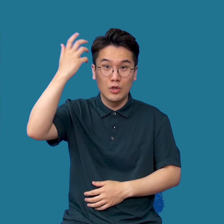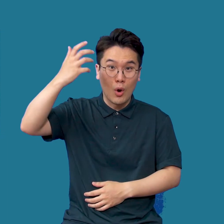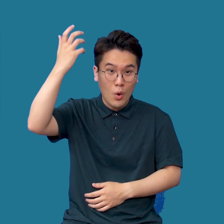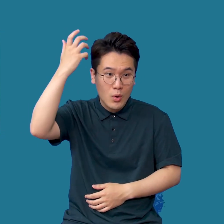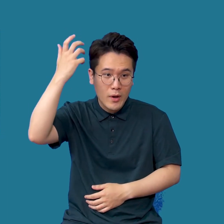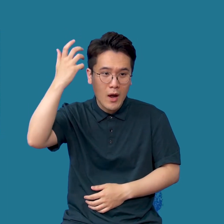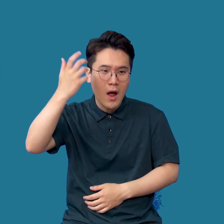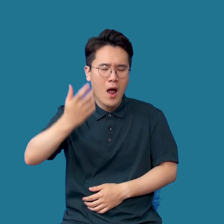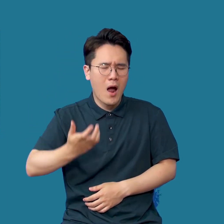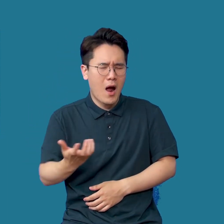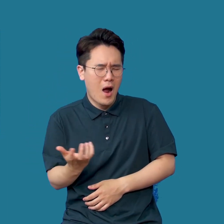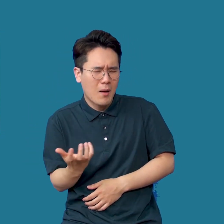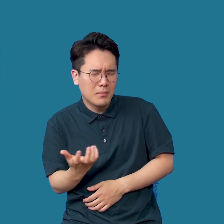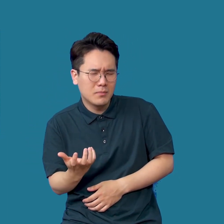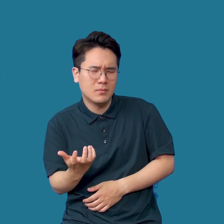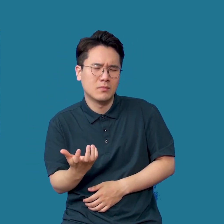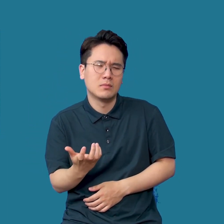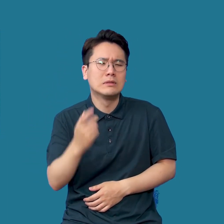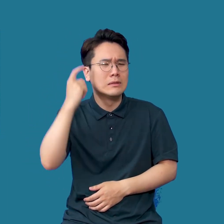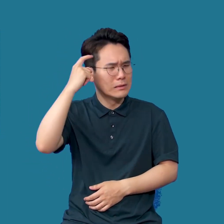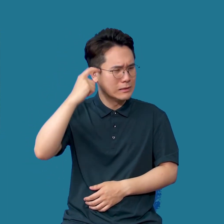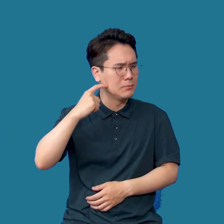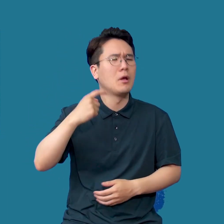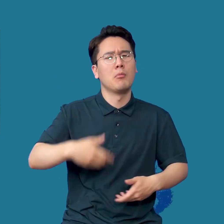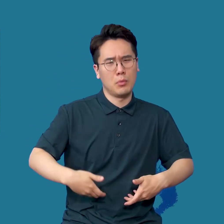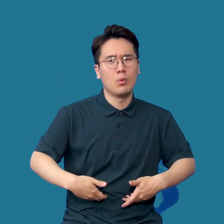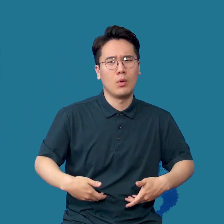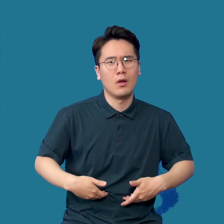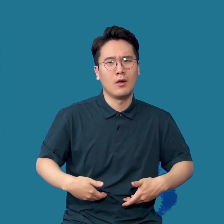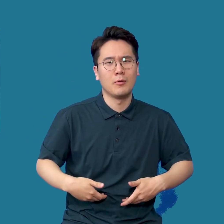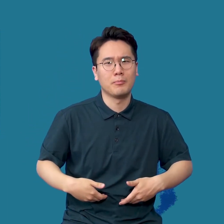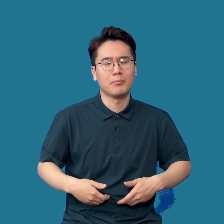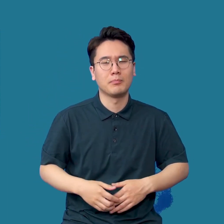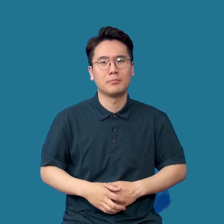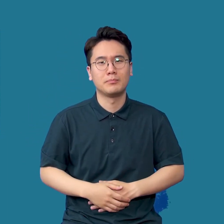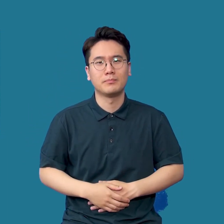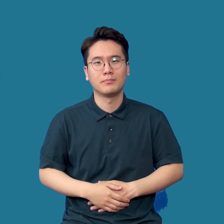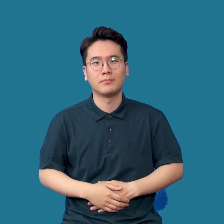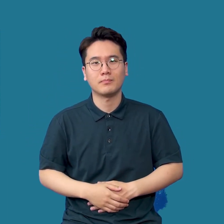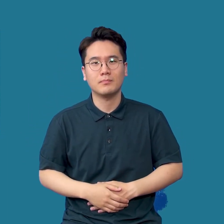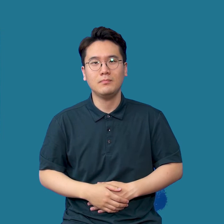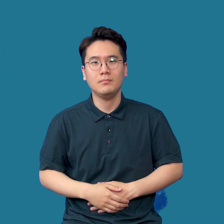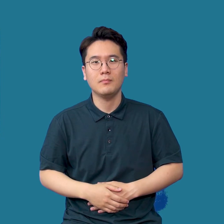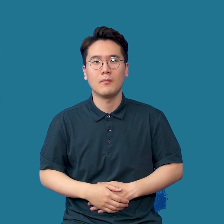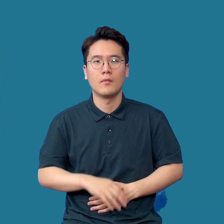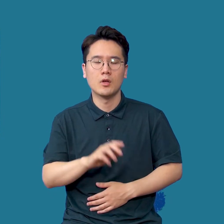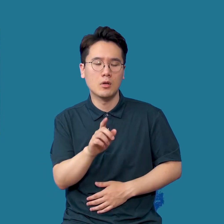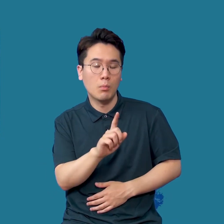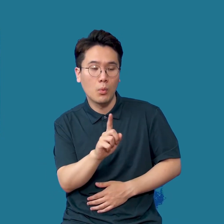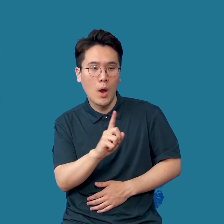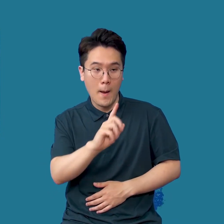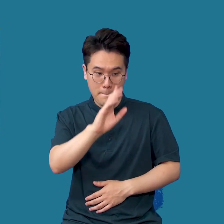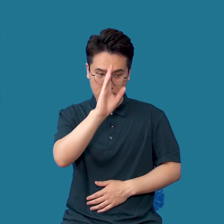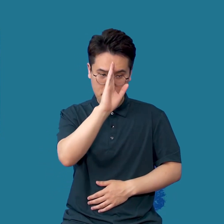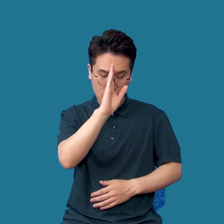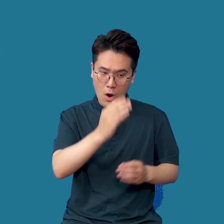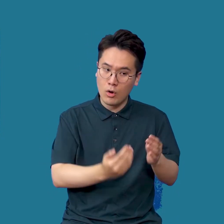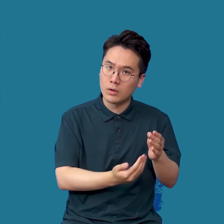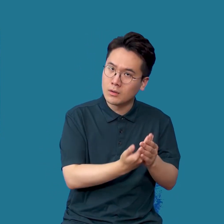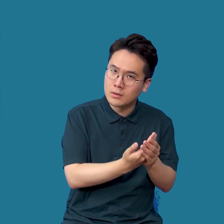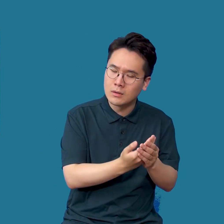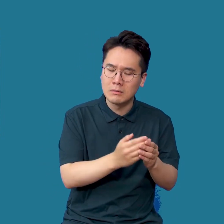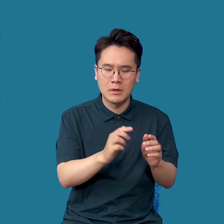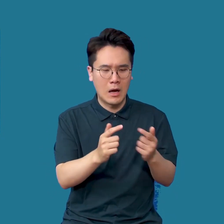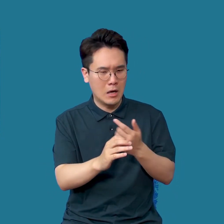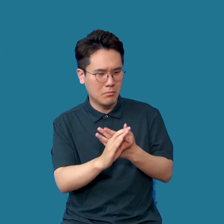악소리가 나도록 아픔이 있어야 됩니다. 그게 무슨 병이든지 아니면